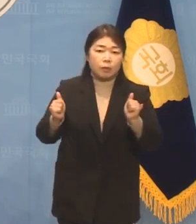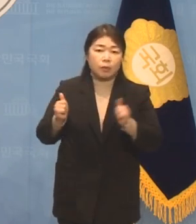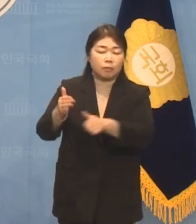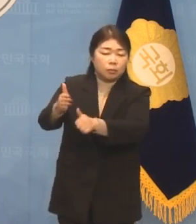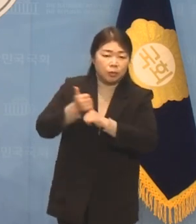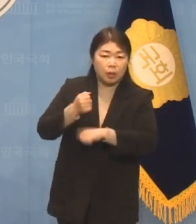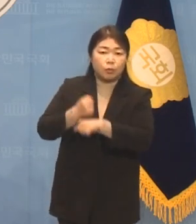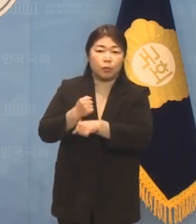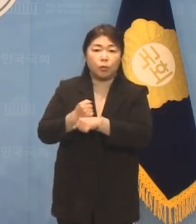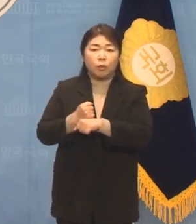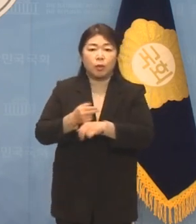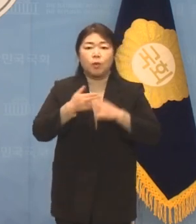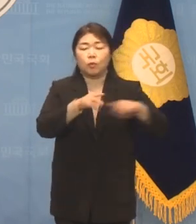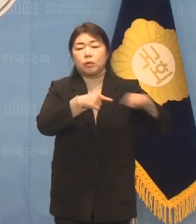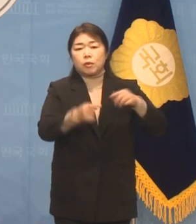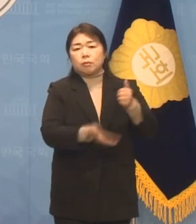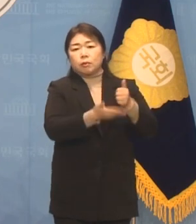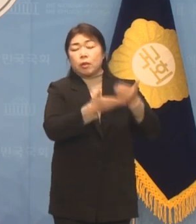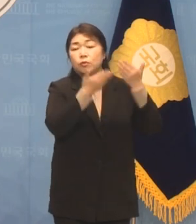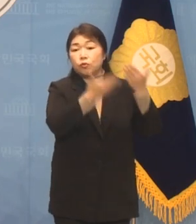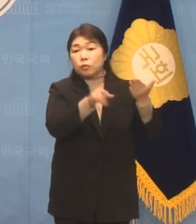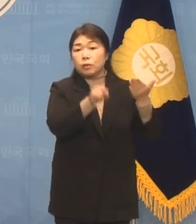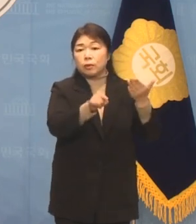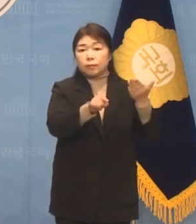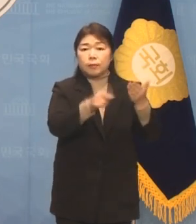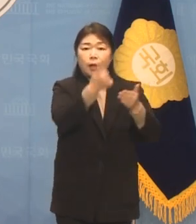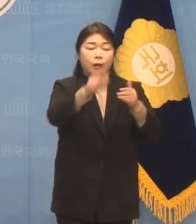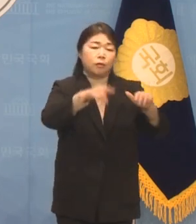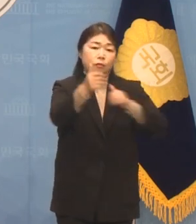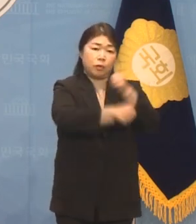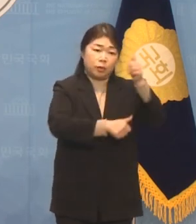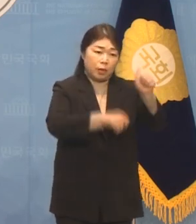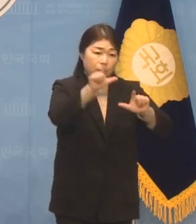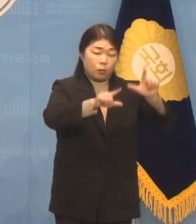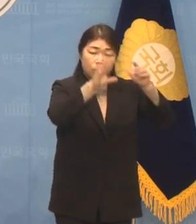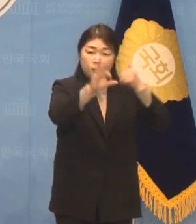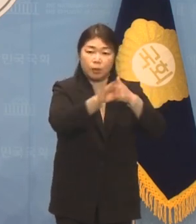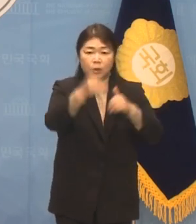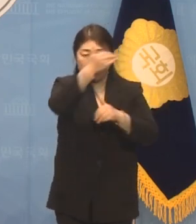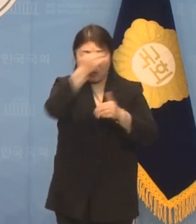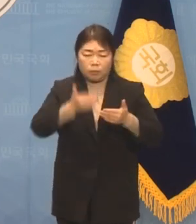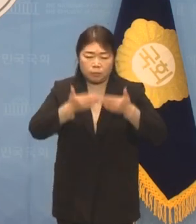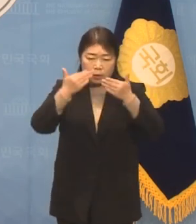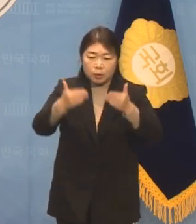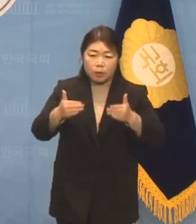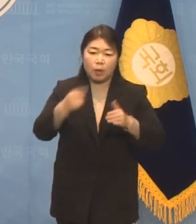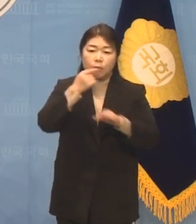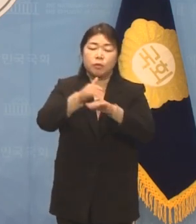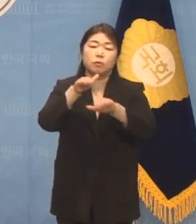위원장이 젊음을 우리 사회의 민주화를 위해 바쳤던 사람들을 비난할 수는 없습니다.